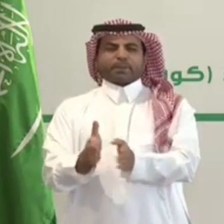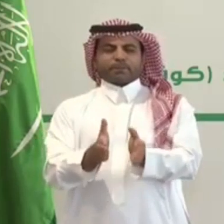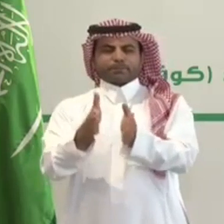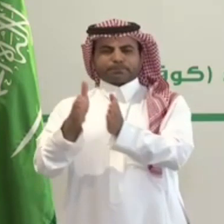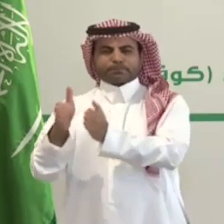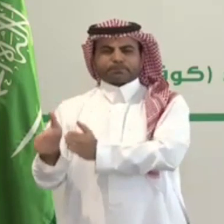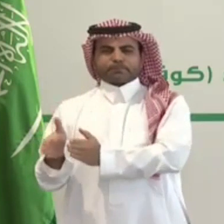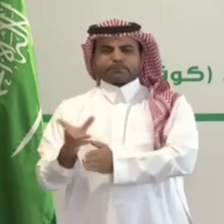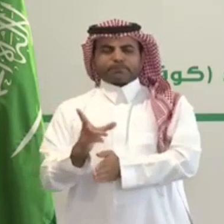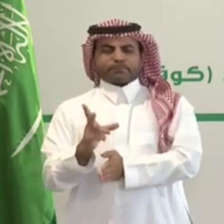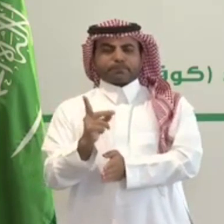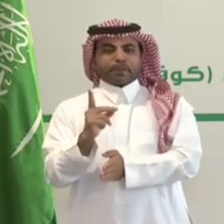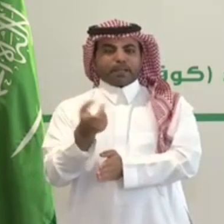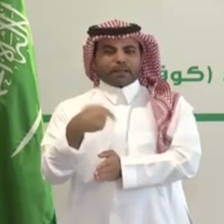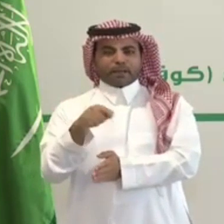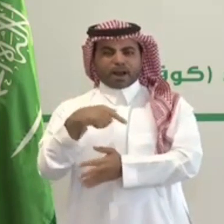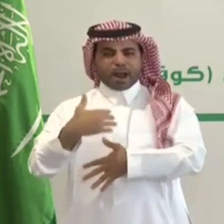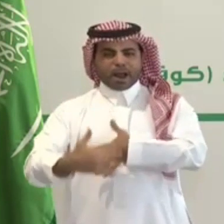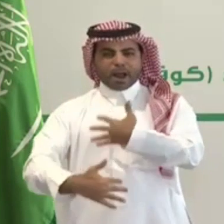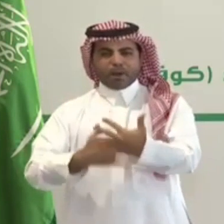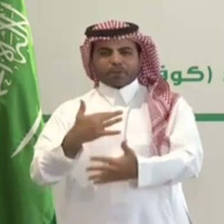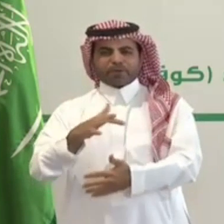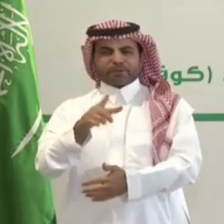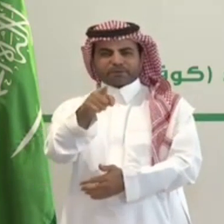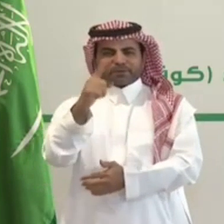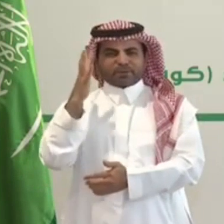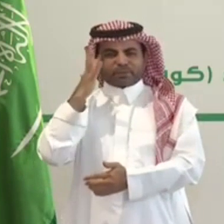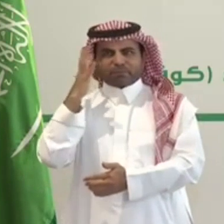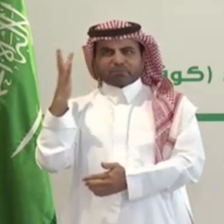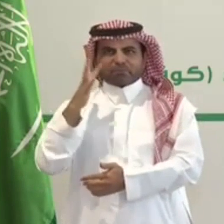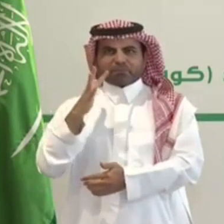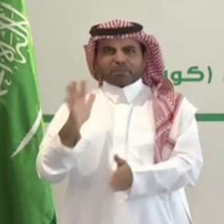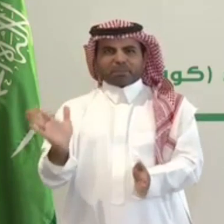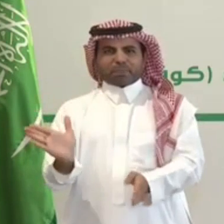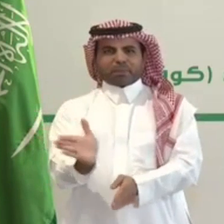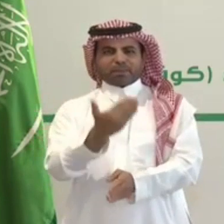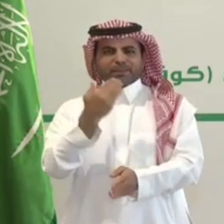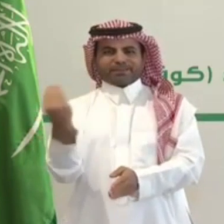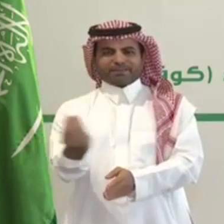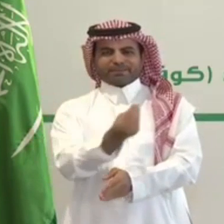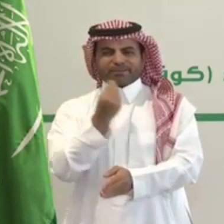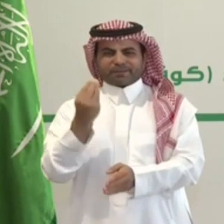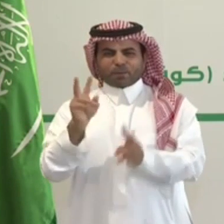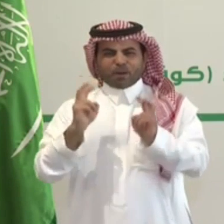كذلك من يسعى للتشكيك بقرار منع التجول